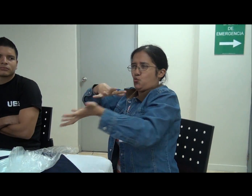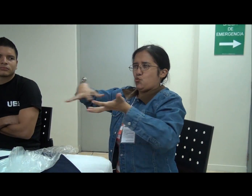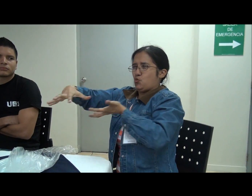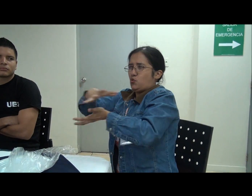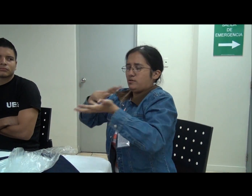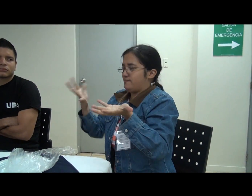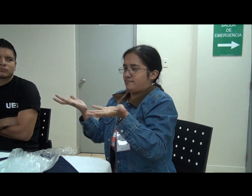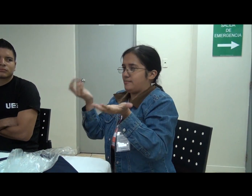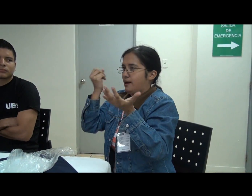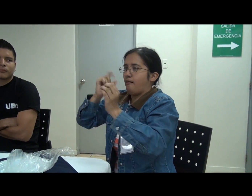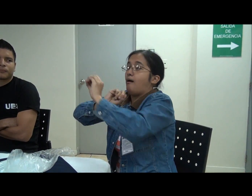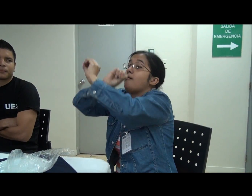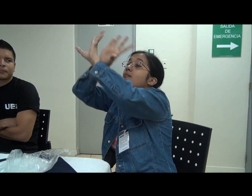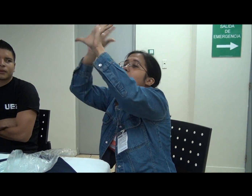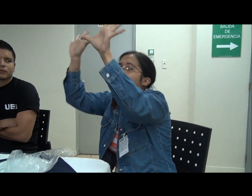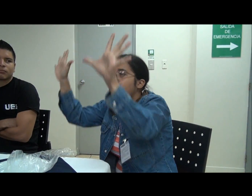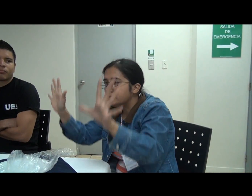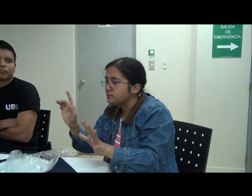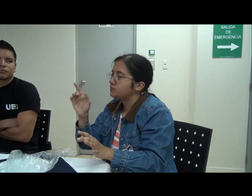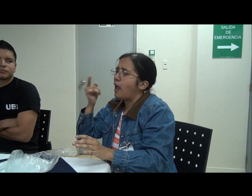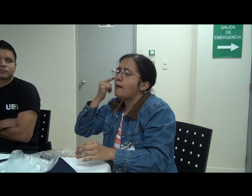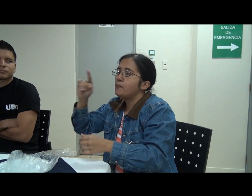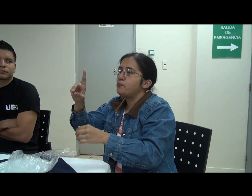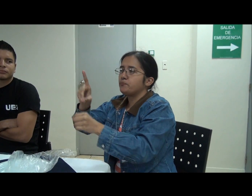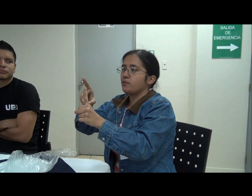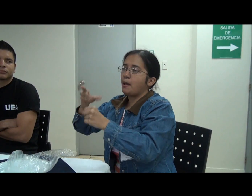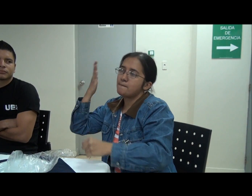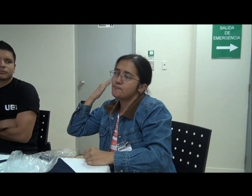entonces ahora se ha hecho como una confusión también, porque